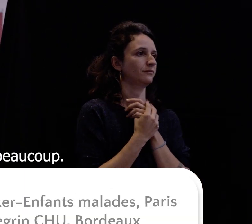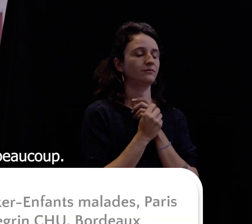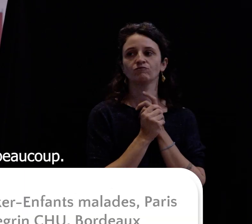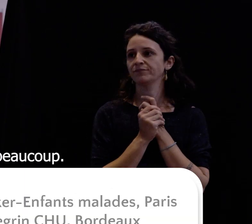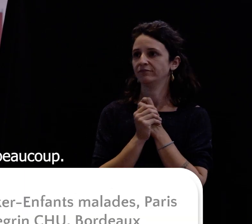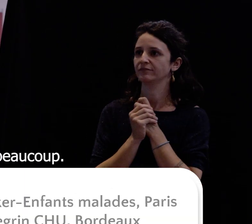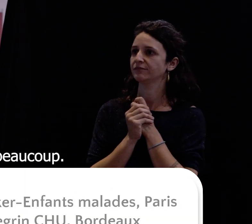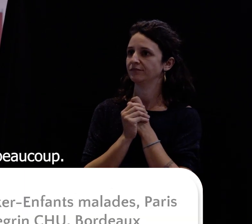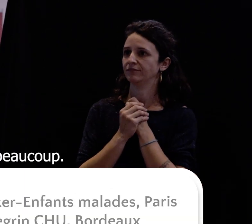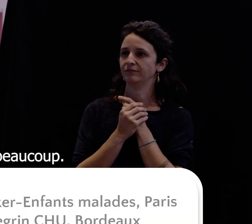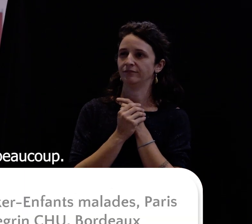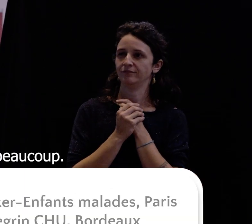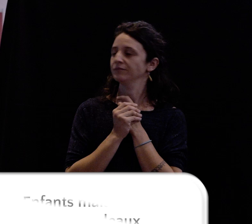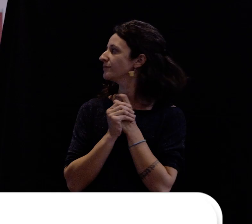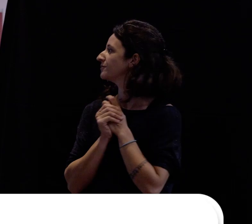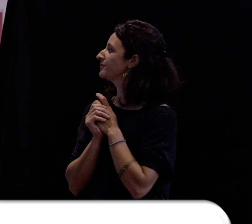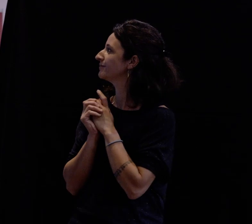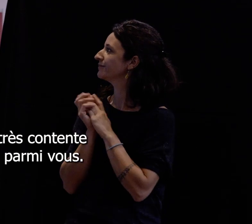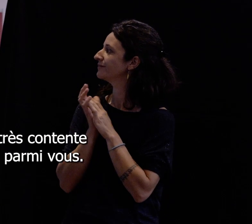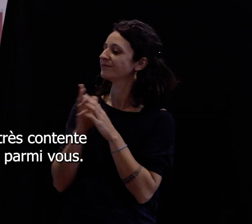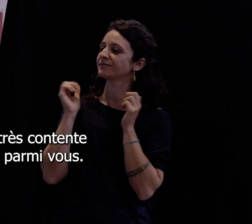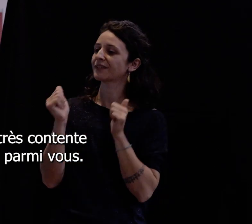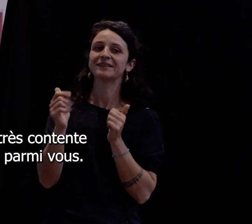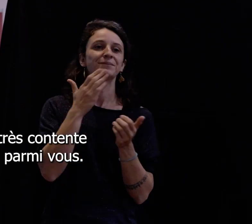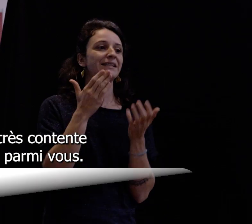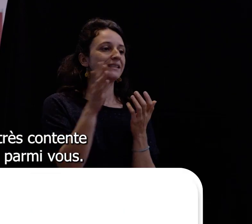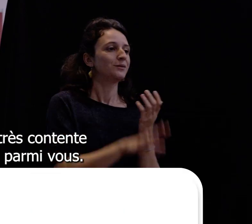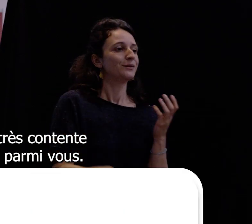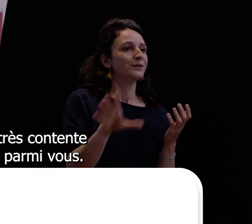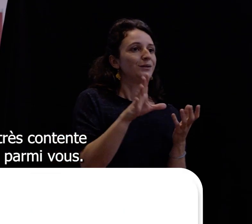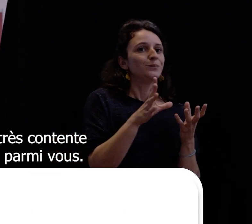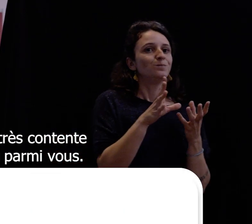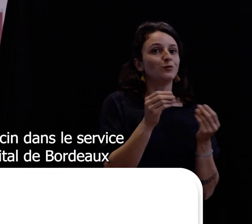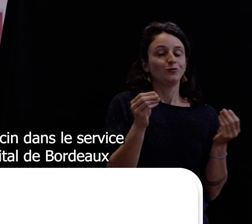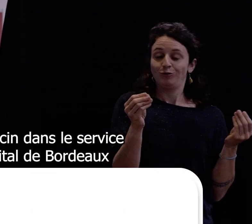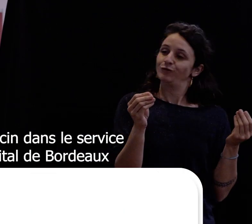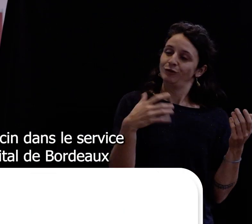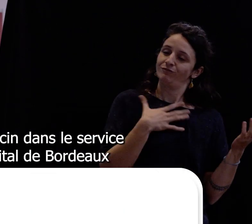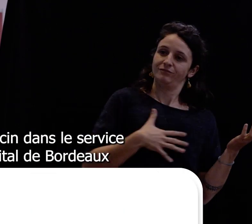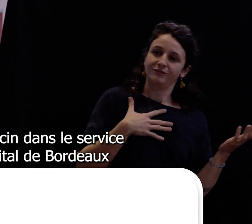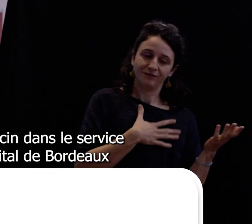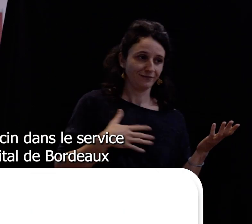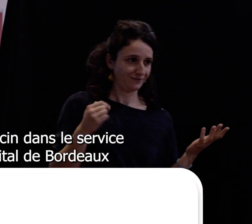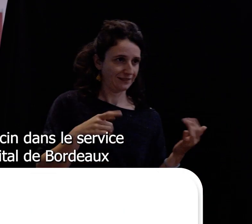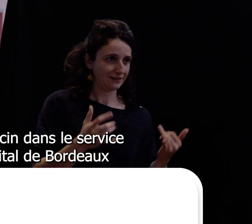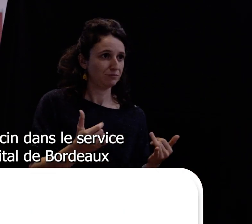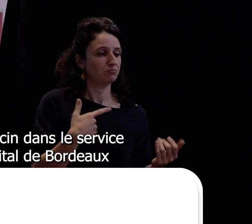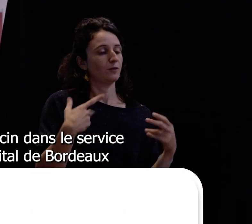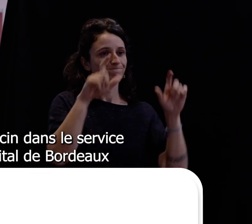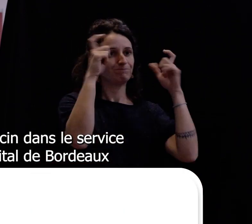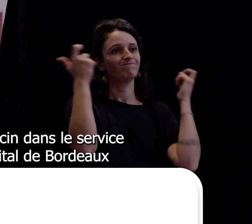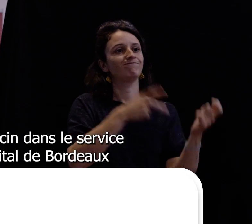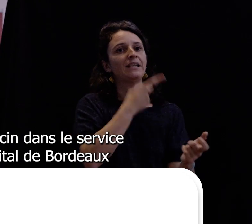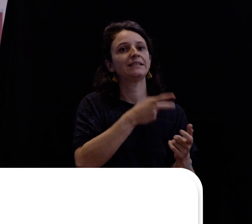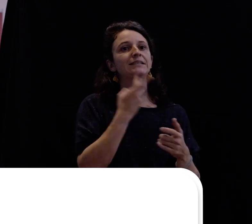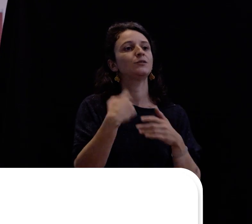Super. Bon, merci beaucoup. Moi aussi, je suis très contente d'être à nouveau parmi vous. Donc, moi, je suis médecin dans le service de génétique